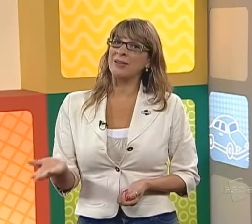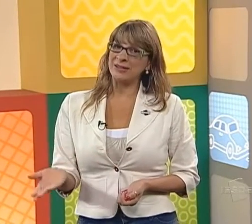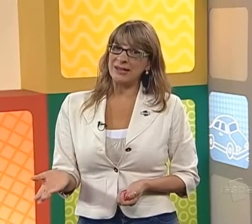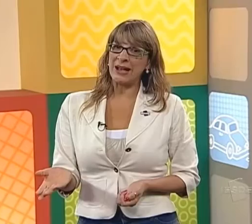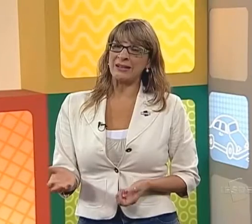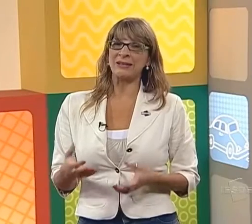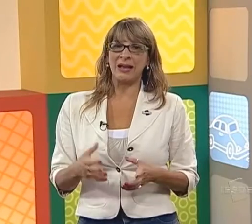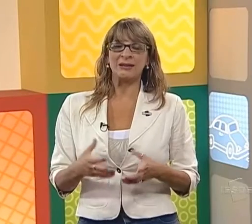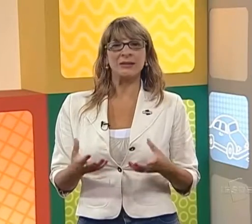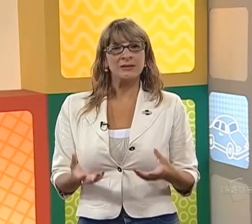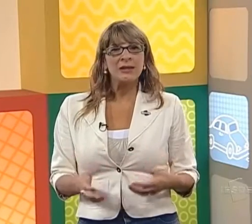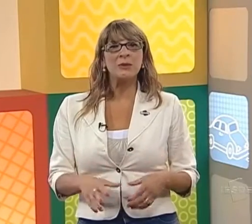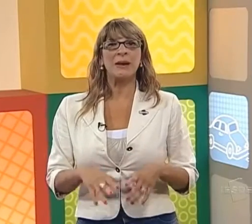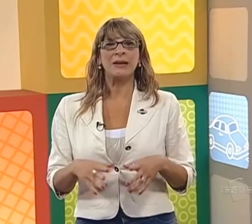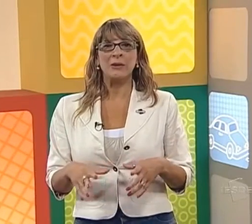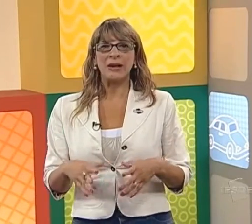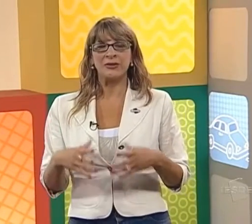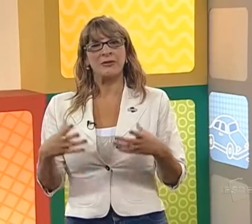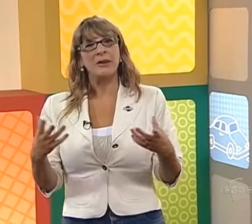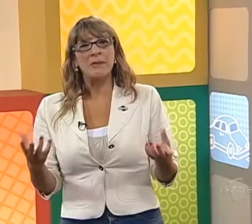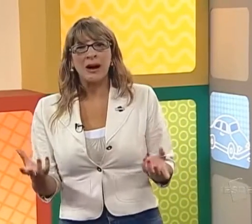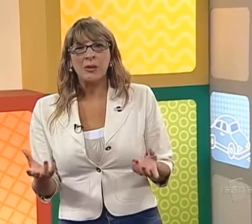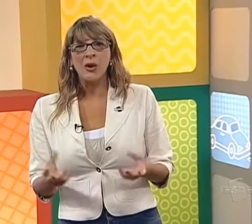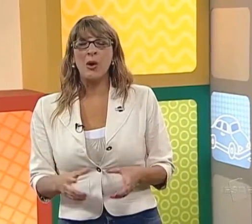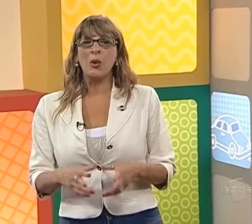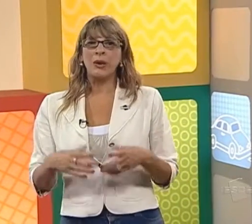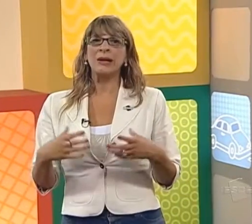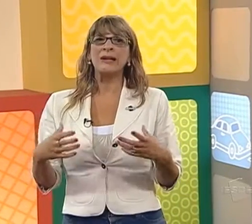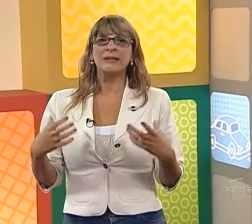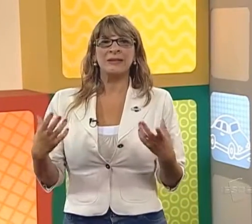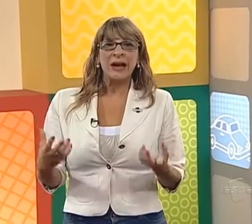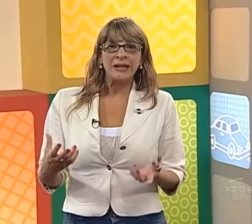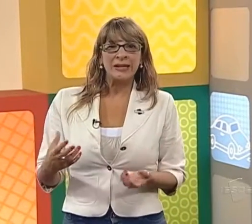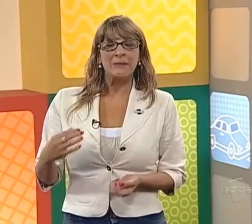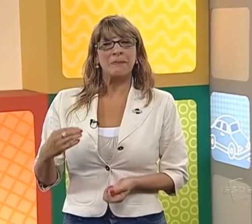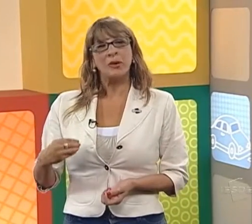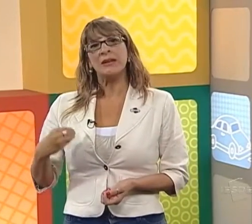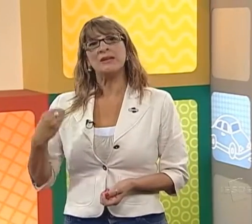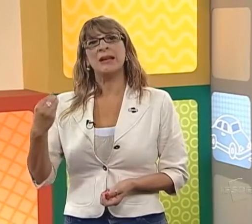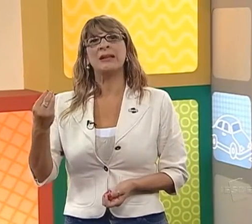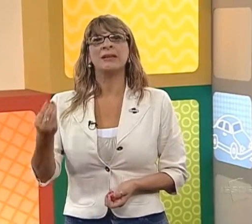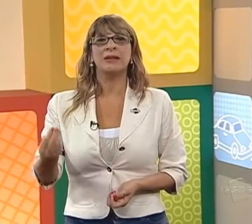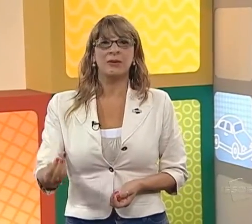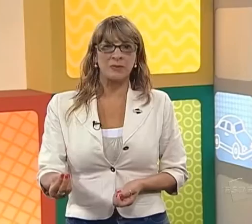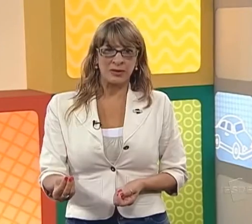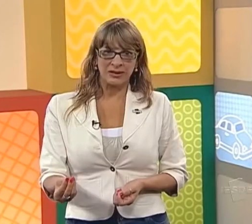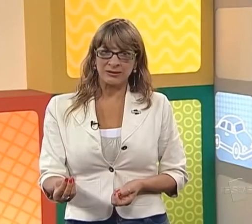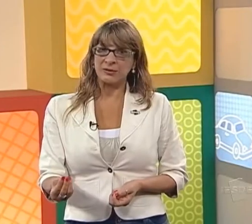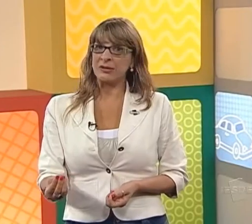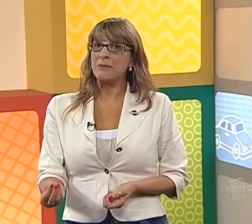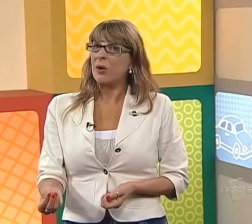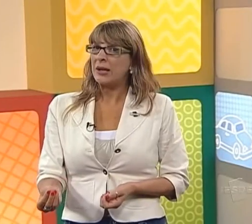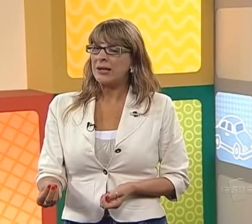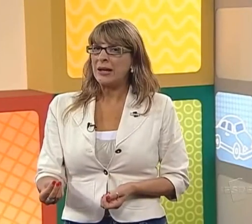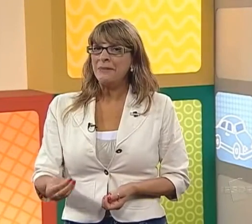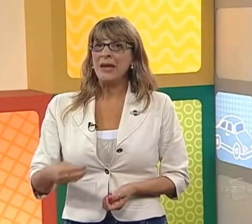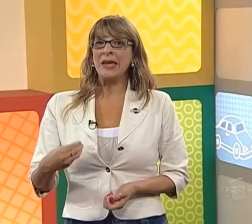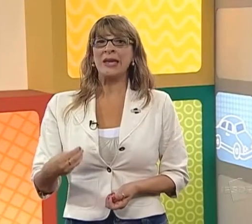de sinais. Essa sim, uma linguagem verbal, organizada e que potencializa a comunicação simbólica